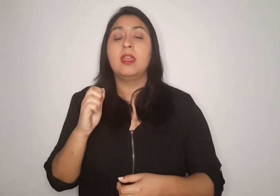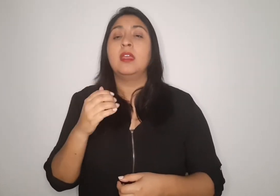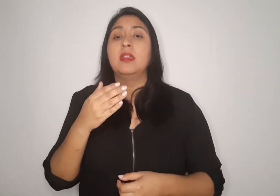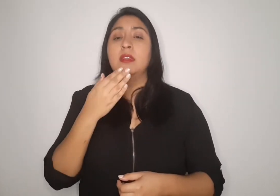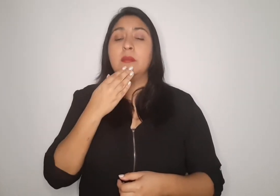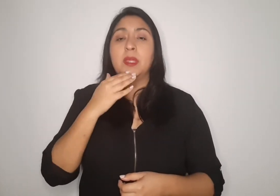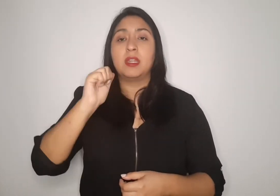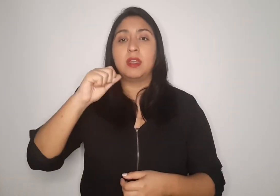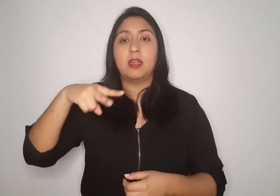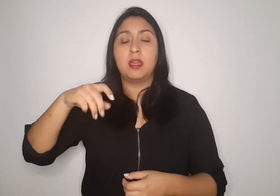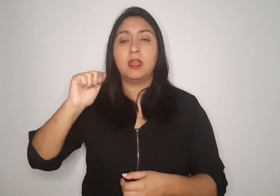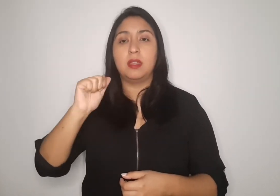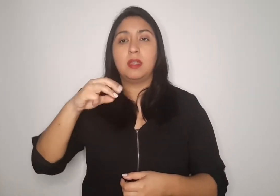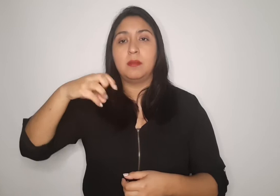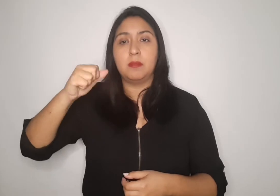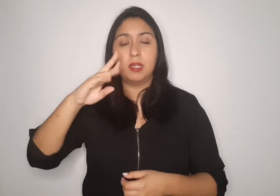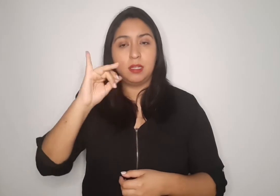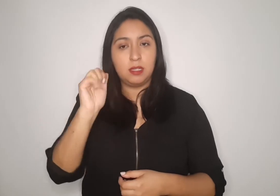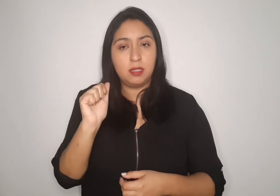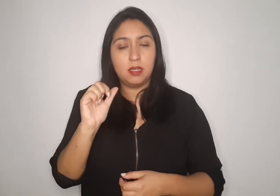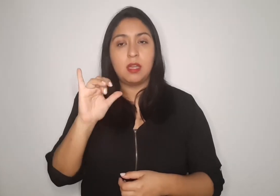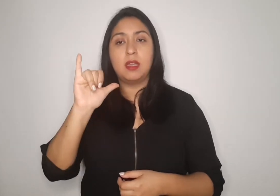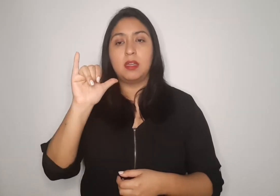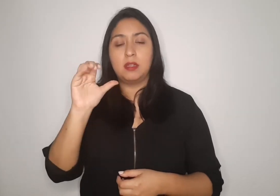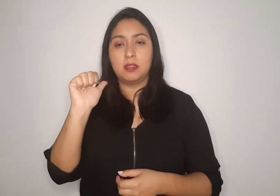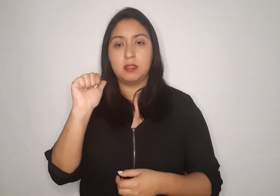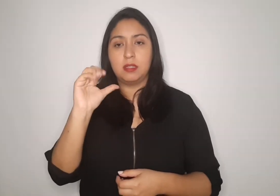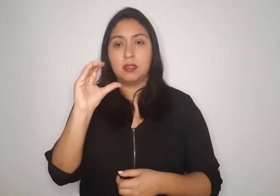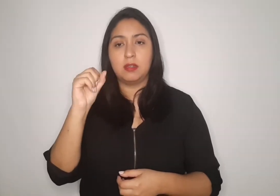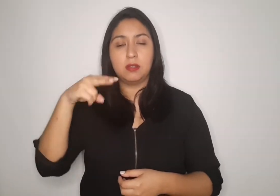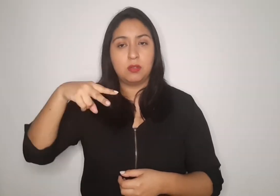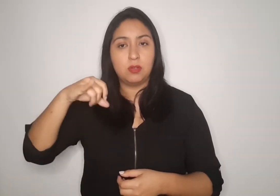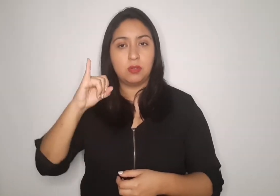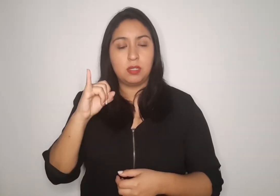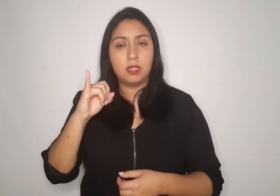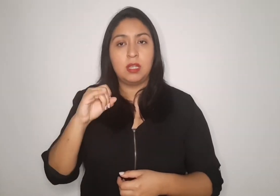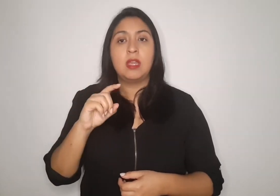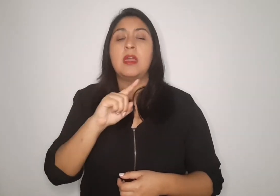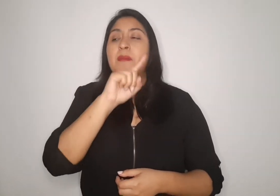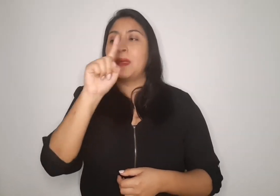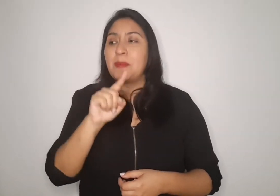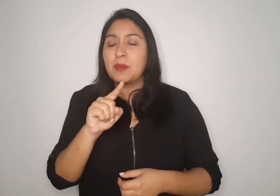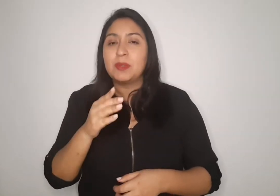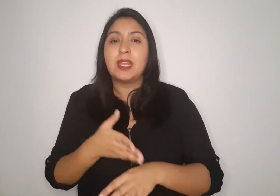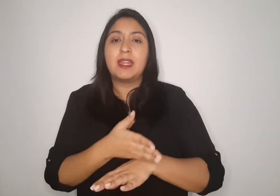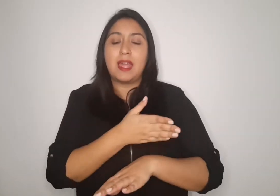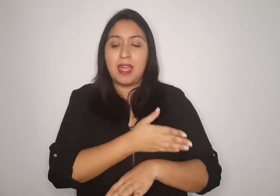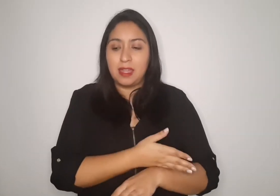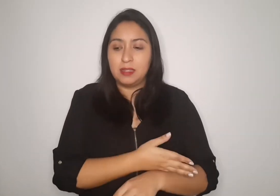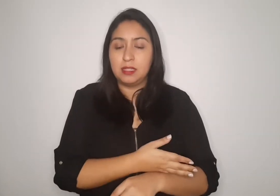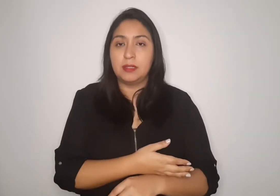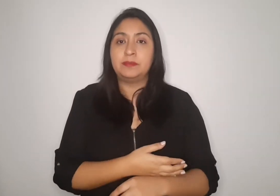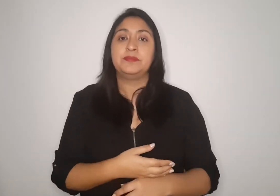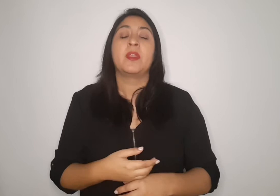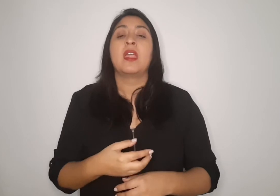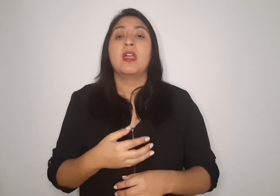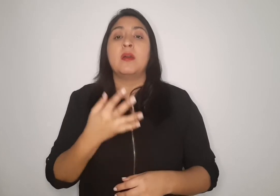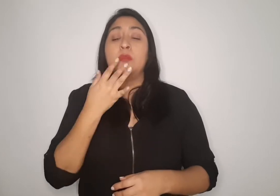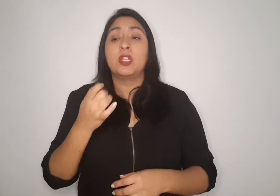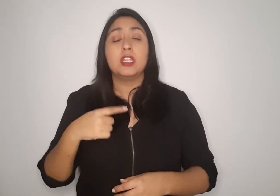de consultarlo antes. No es algo que yo decidí. Yo creo que esto es algo que se decidió por mí, pero yo soy el elemento que